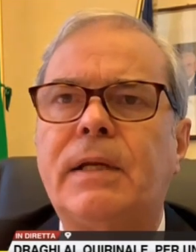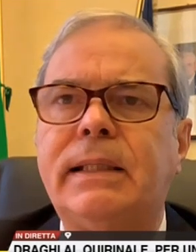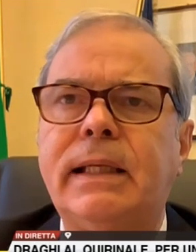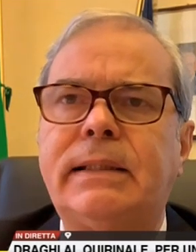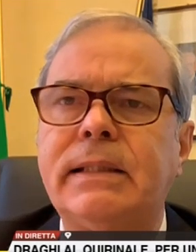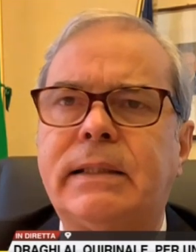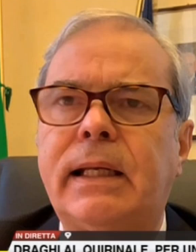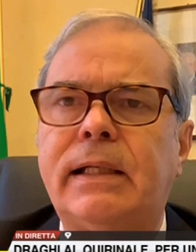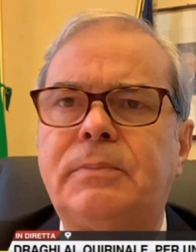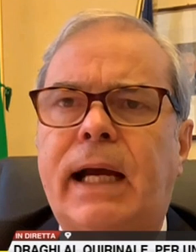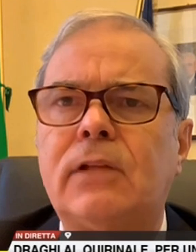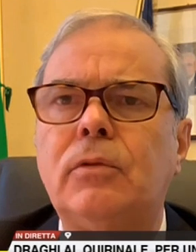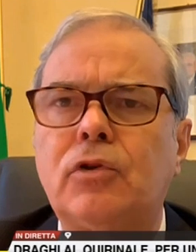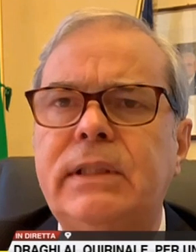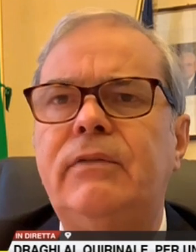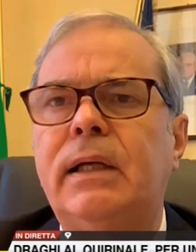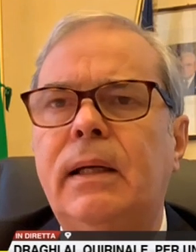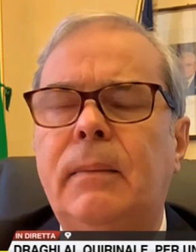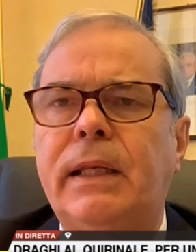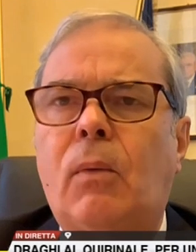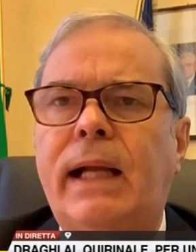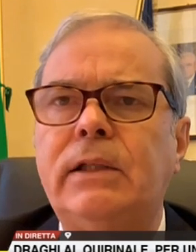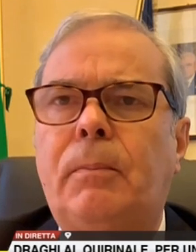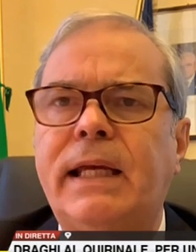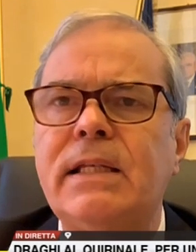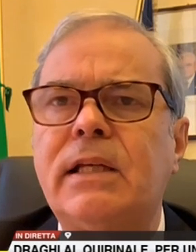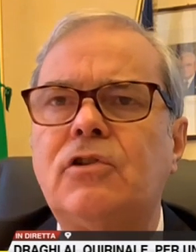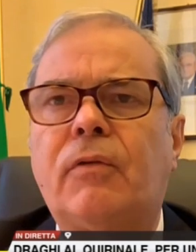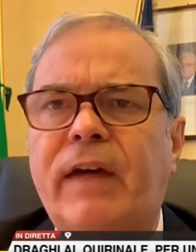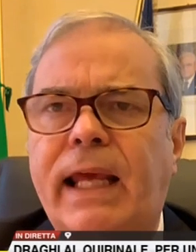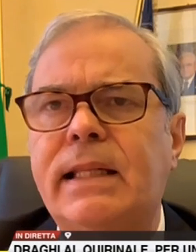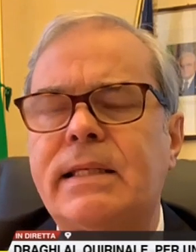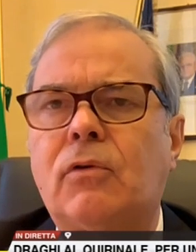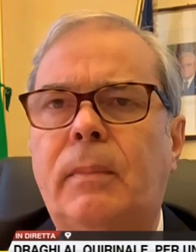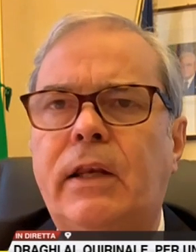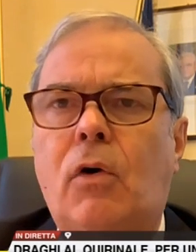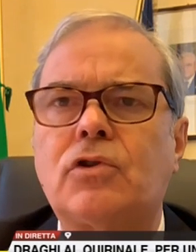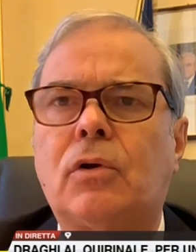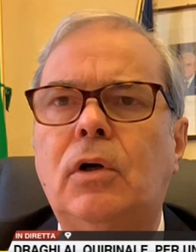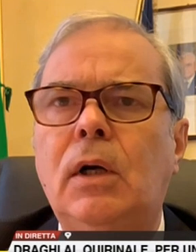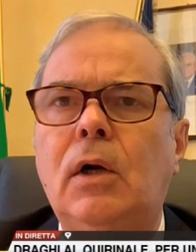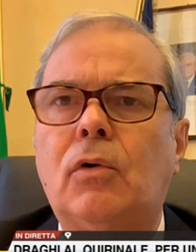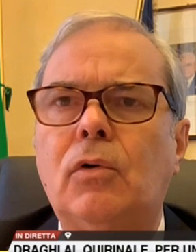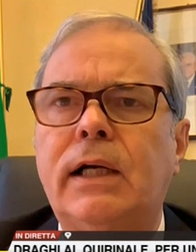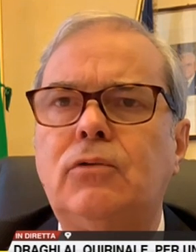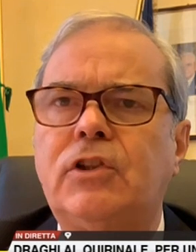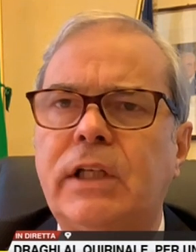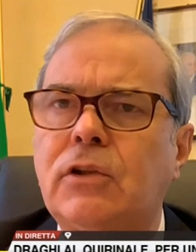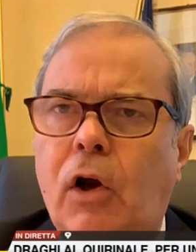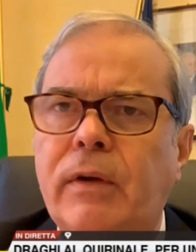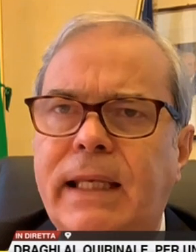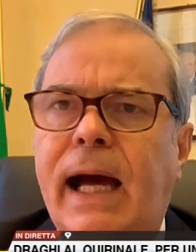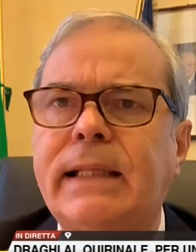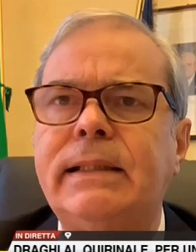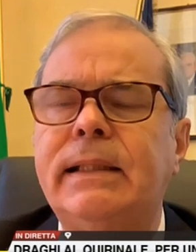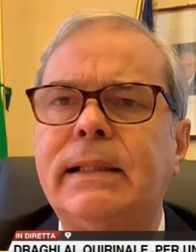il Presidente ieri sera ha spiegato i motivi per i quali un paese in sofferenza come il nostro, con